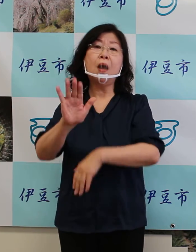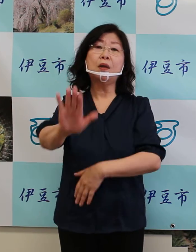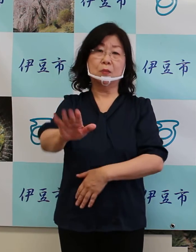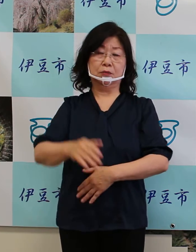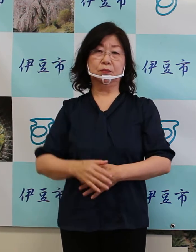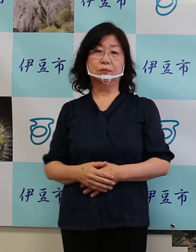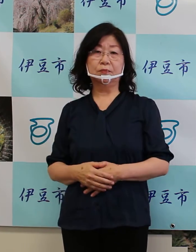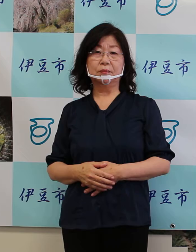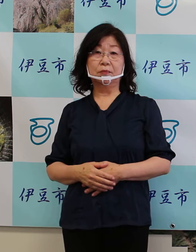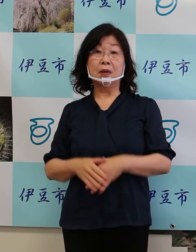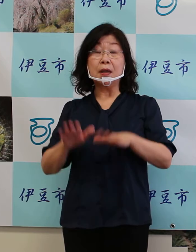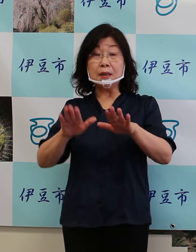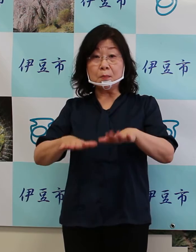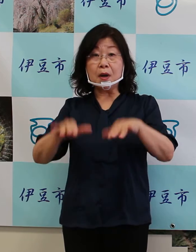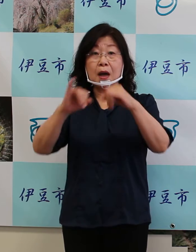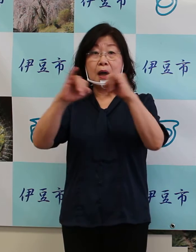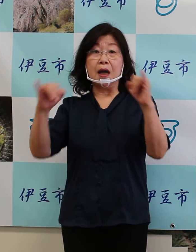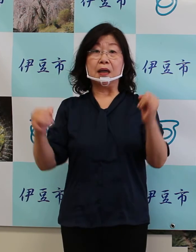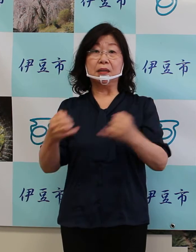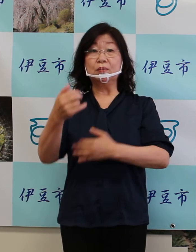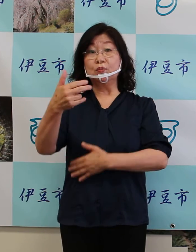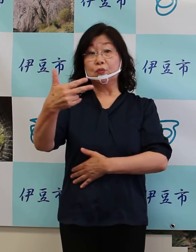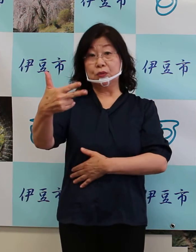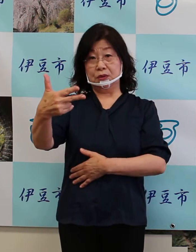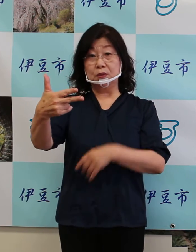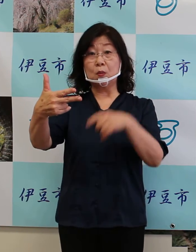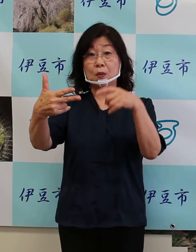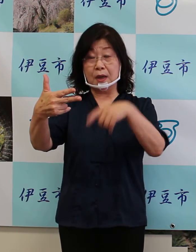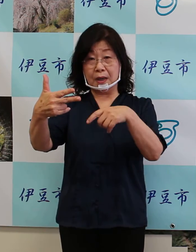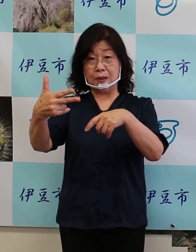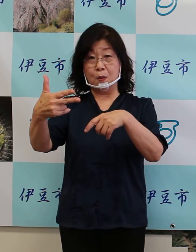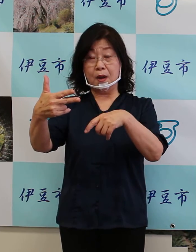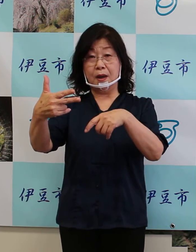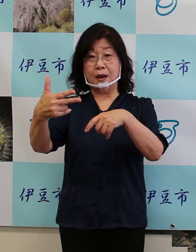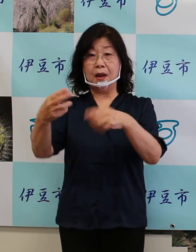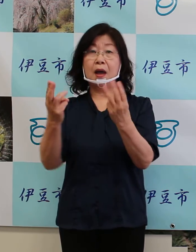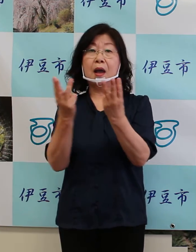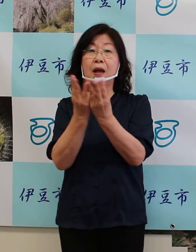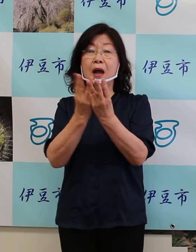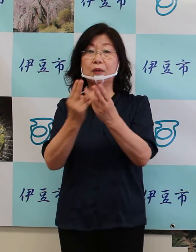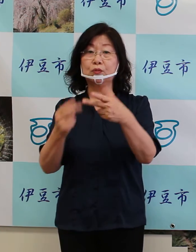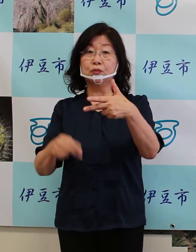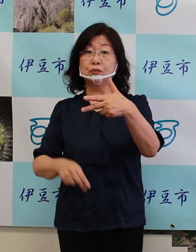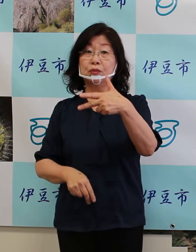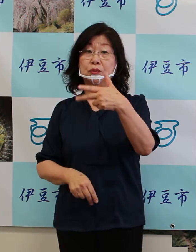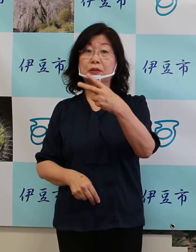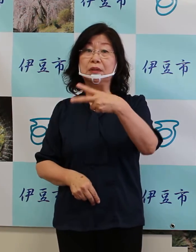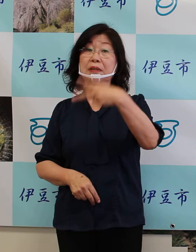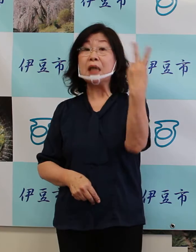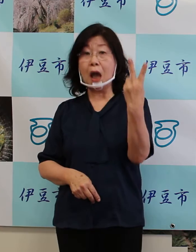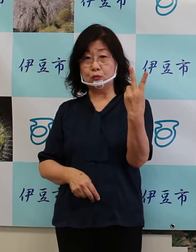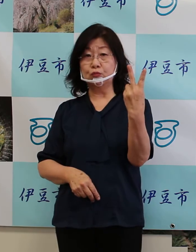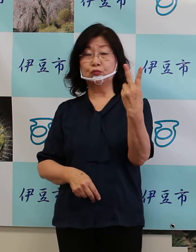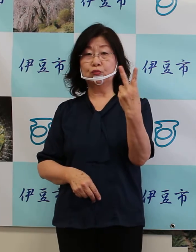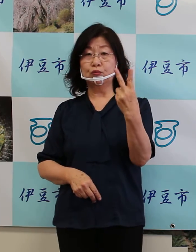今伊豆市では約200の公共施設を持っています